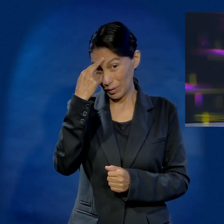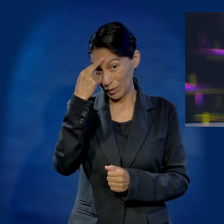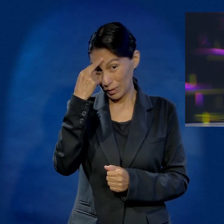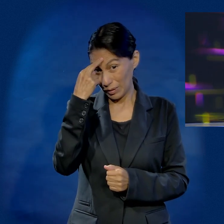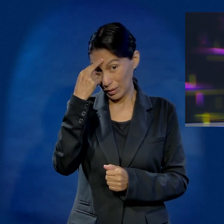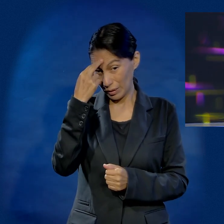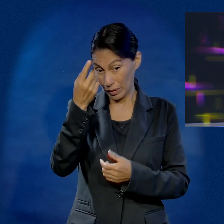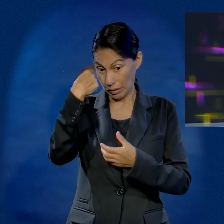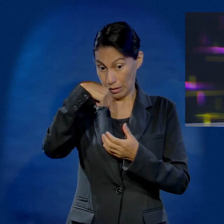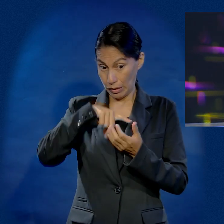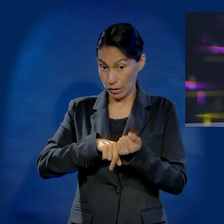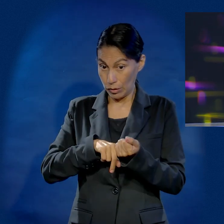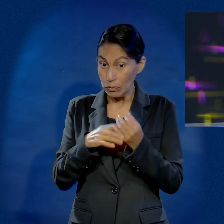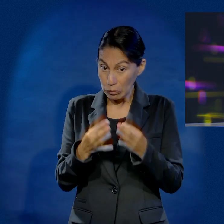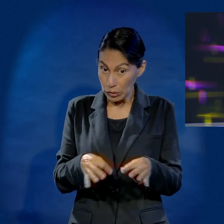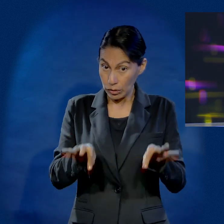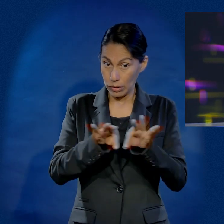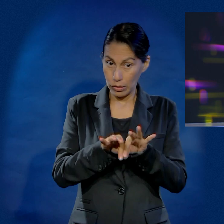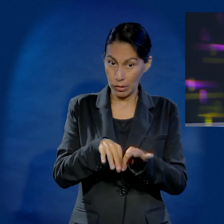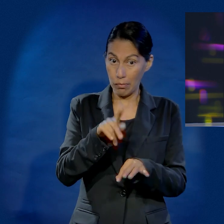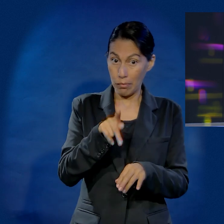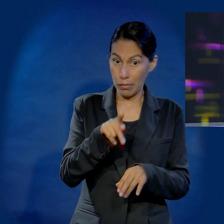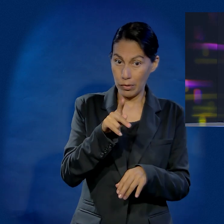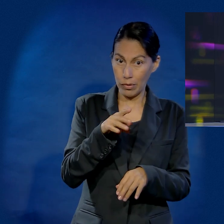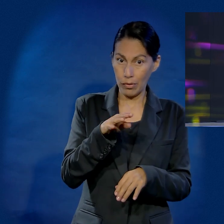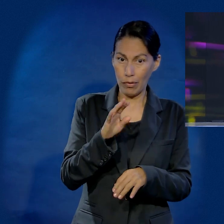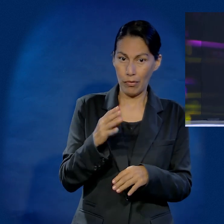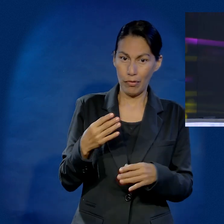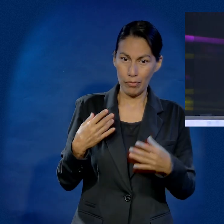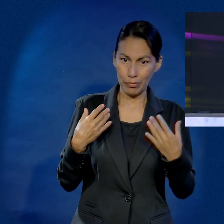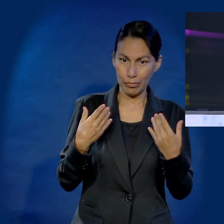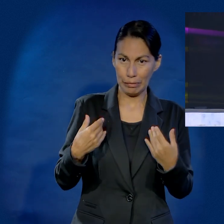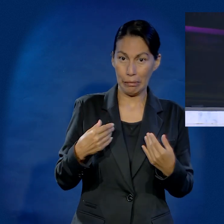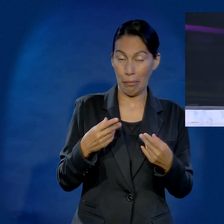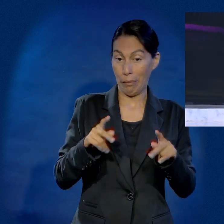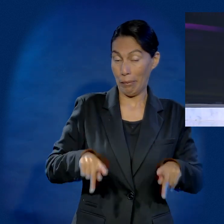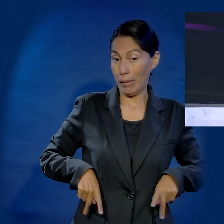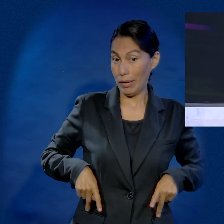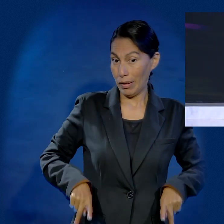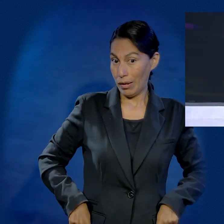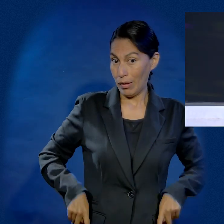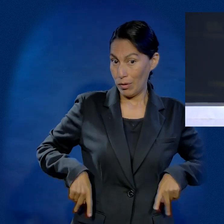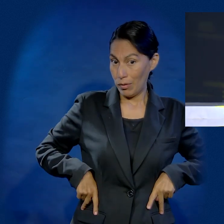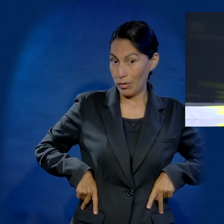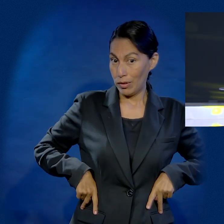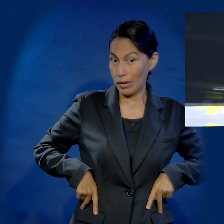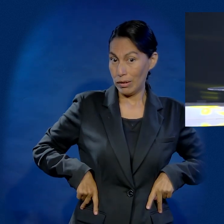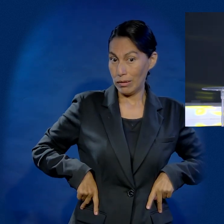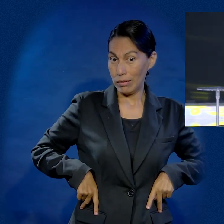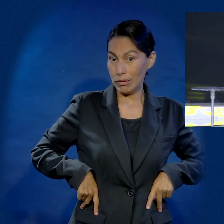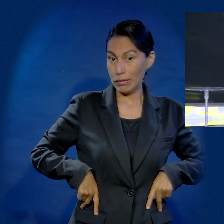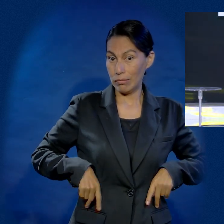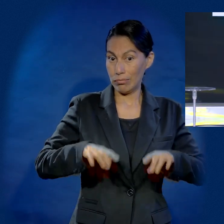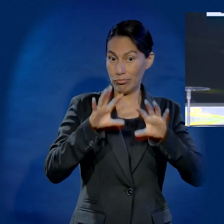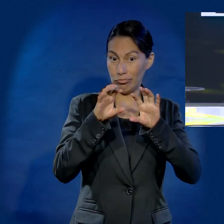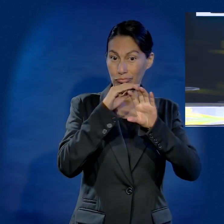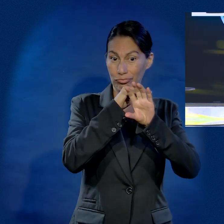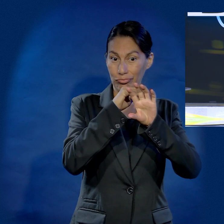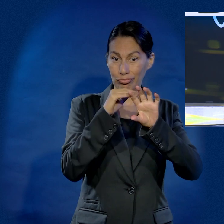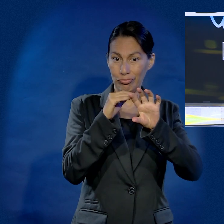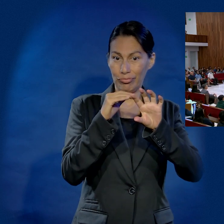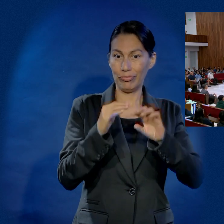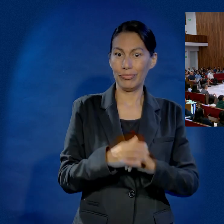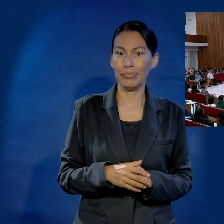es lo que importa, pero lo de afuera te da una idea. Un muchacho con pantalones casi a la mitad de aquí de la pierna. Su playera